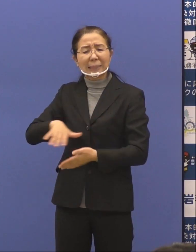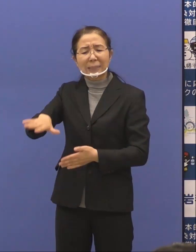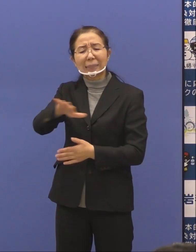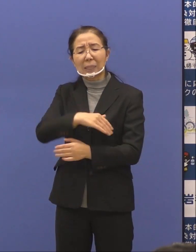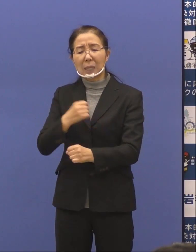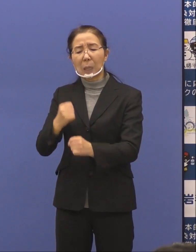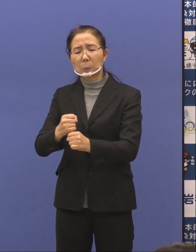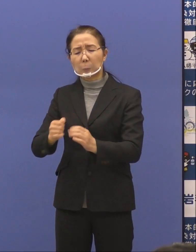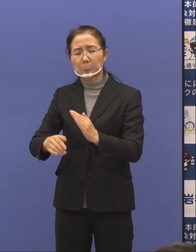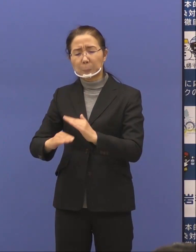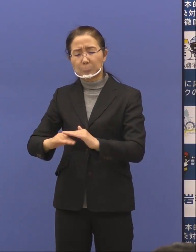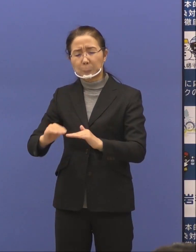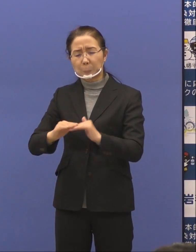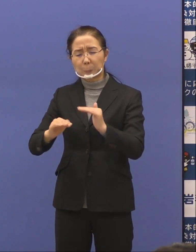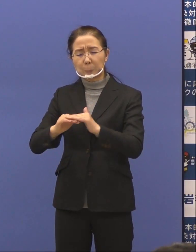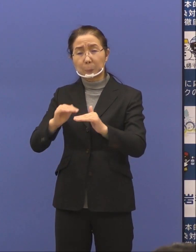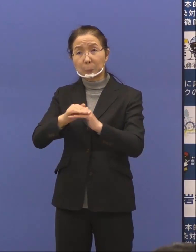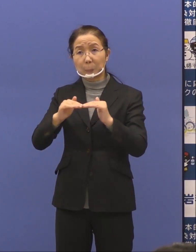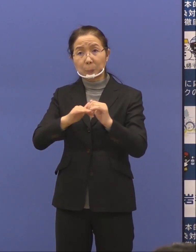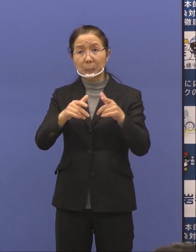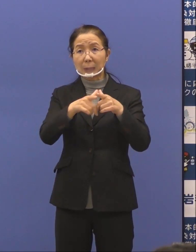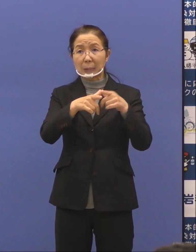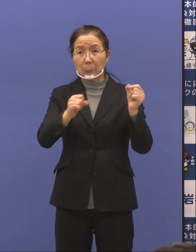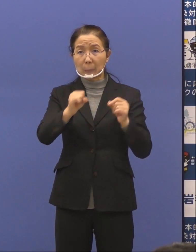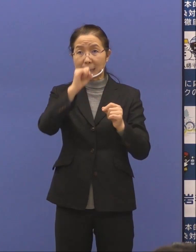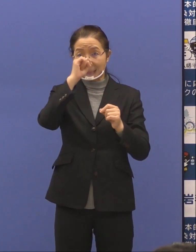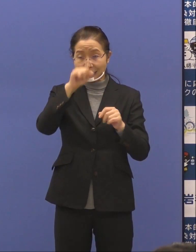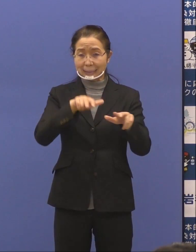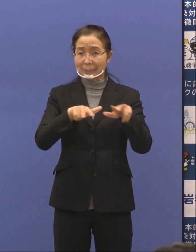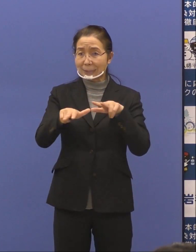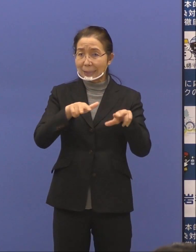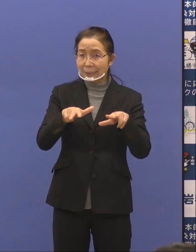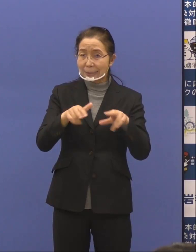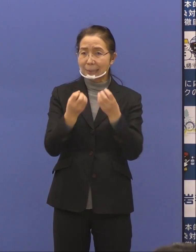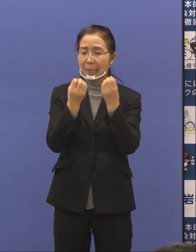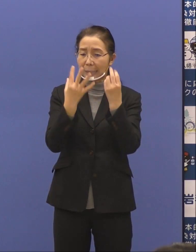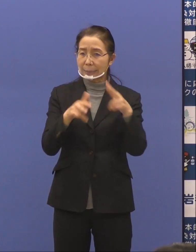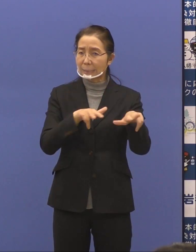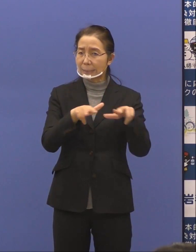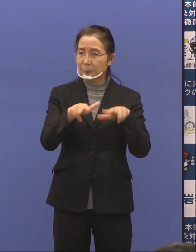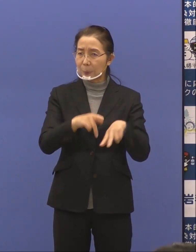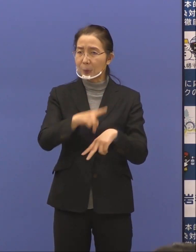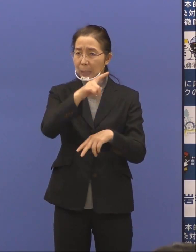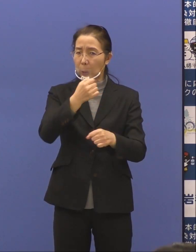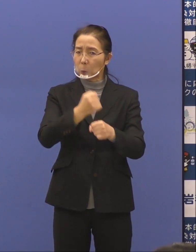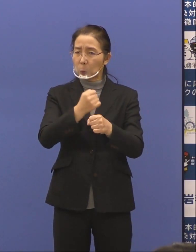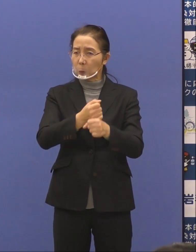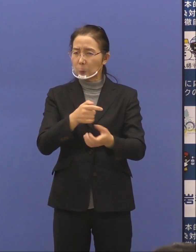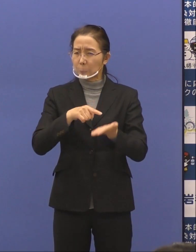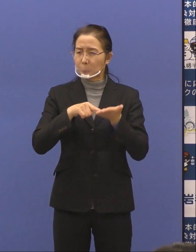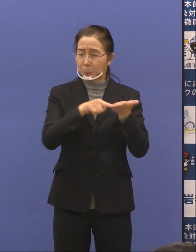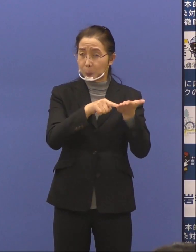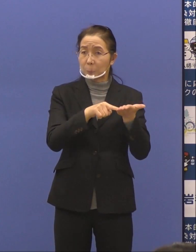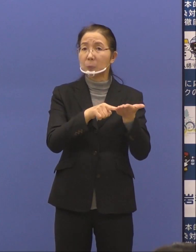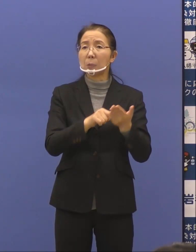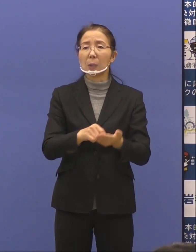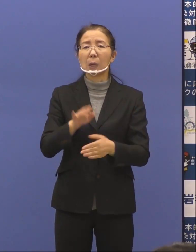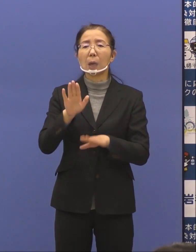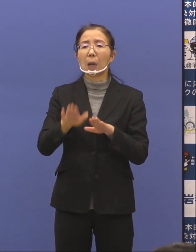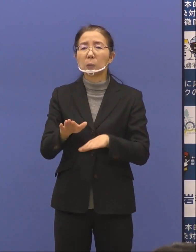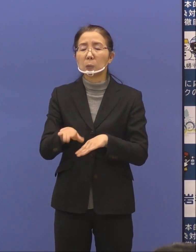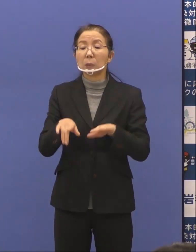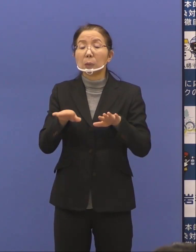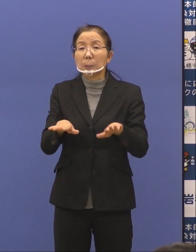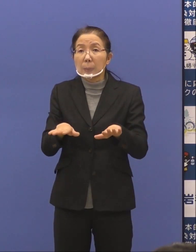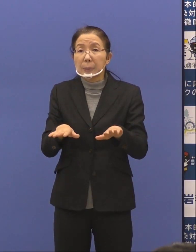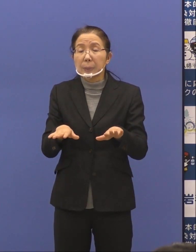ですが、それを日本にいい政治、新しい政治を日本に作っていくことが今求められていて、その